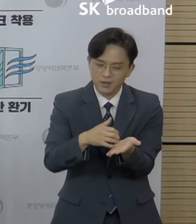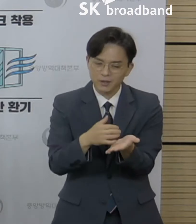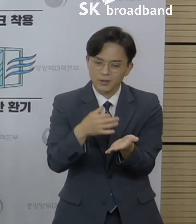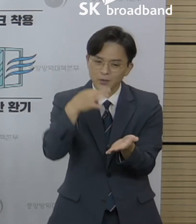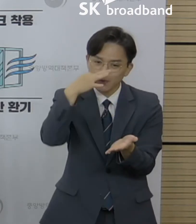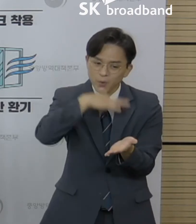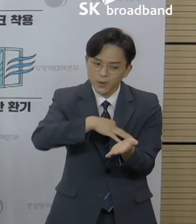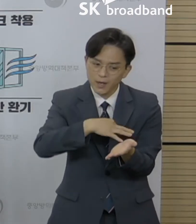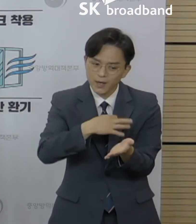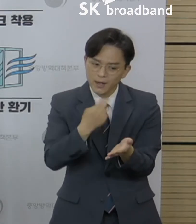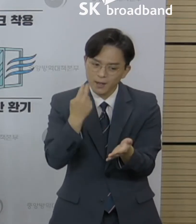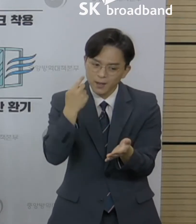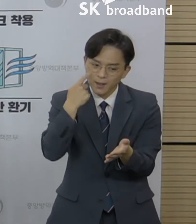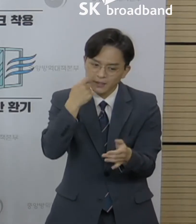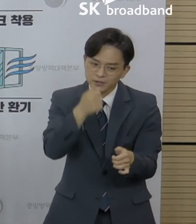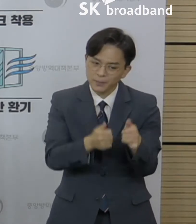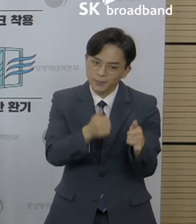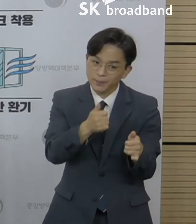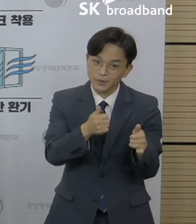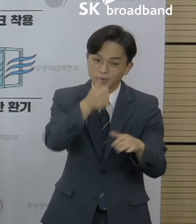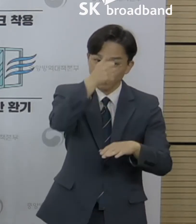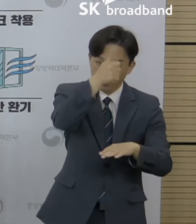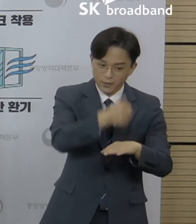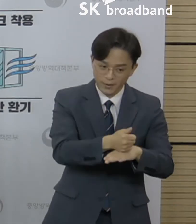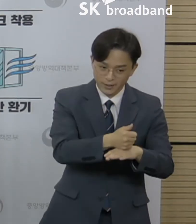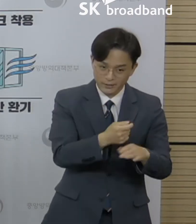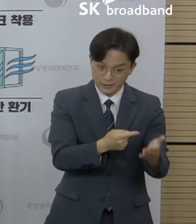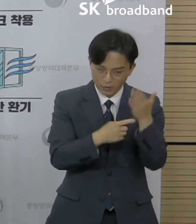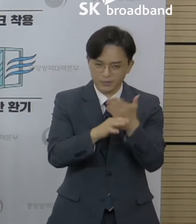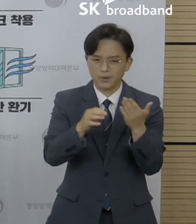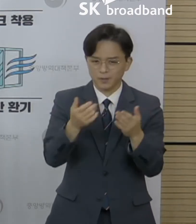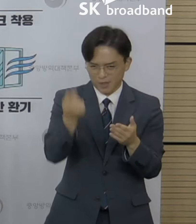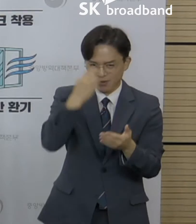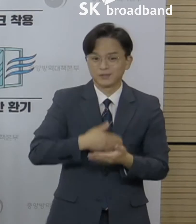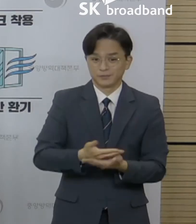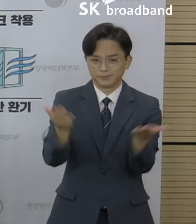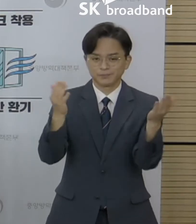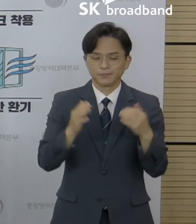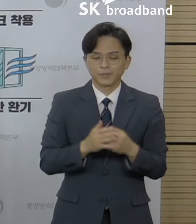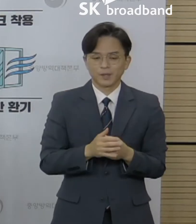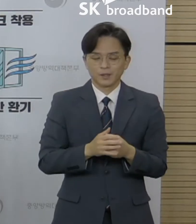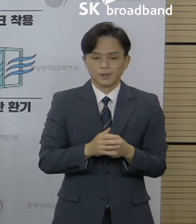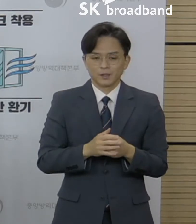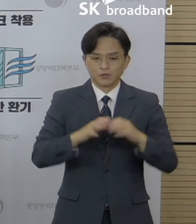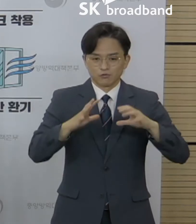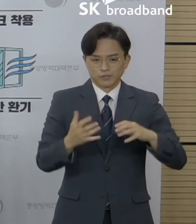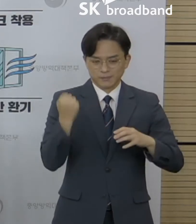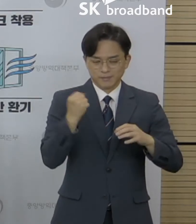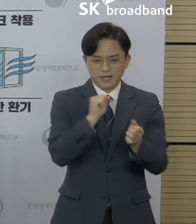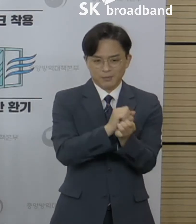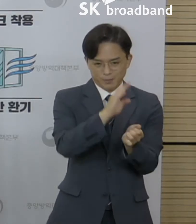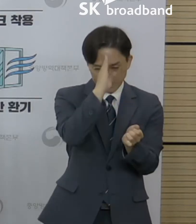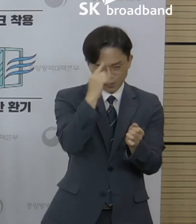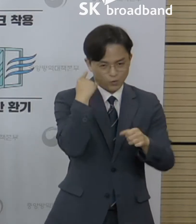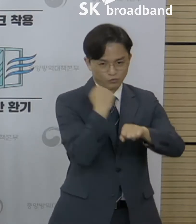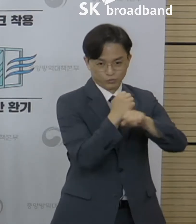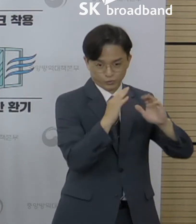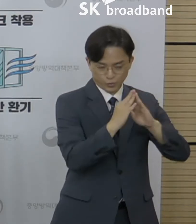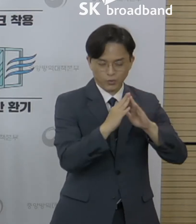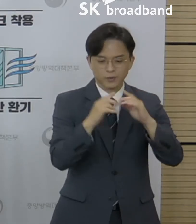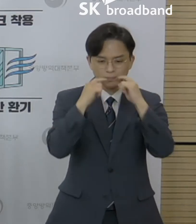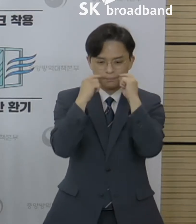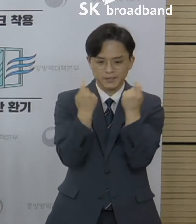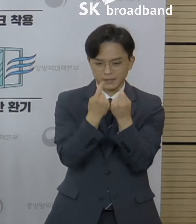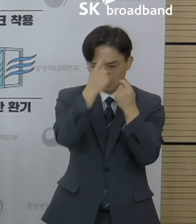말씀드리도록 하겠습니다. 저희 국립감염병연구소에서는 민관협력을 통해서 전 세계에서 발생하고